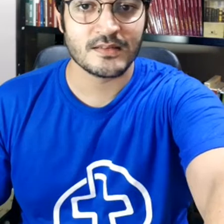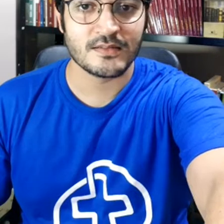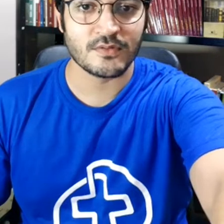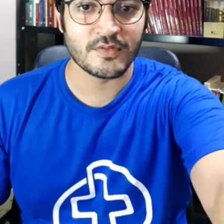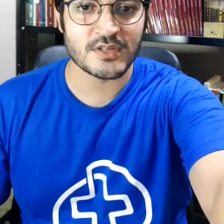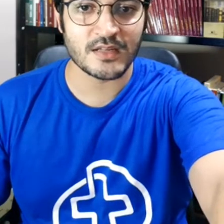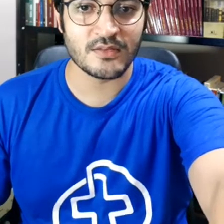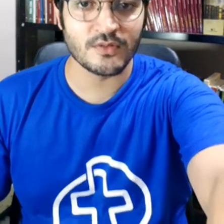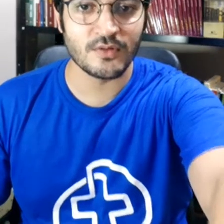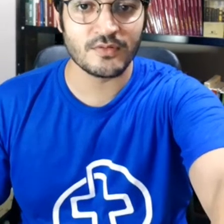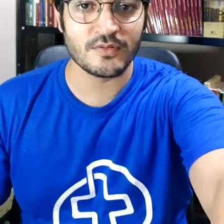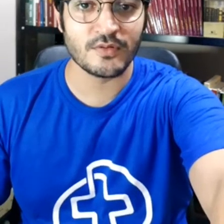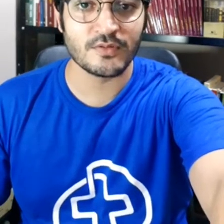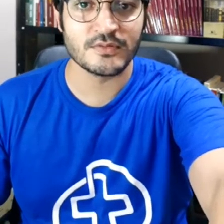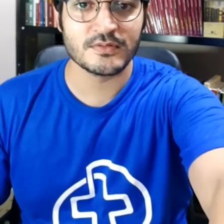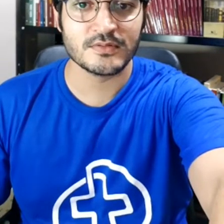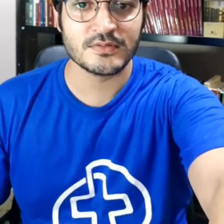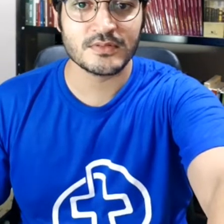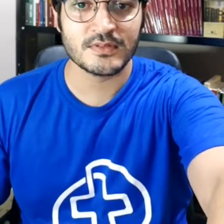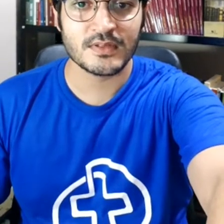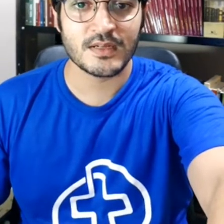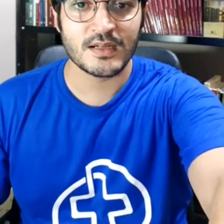Vou fechar de novo e vou